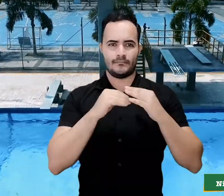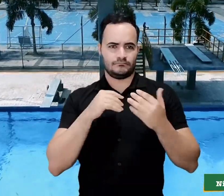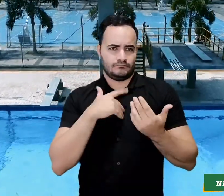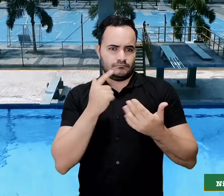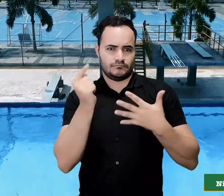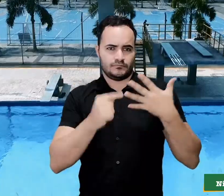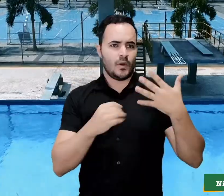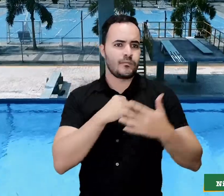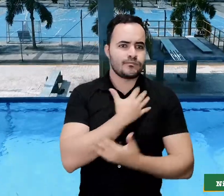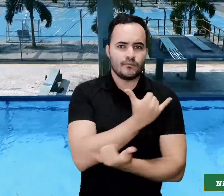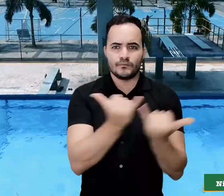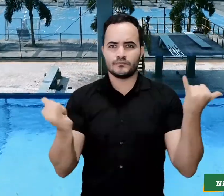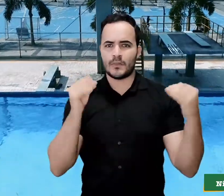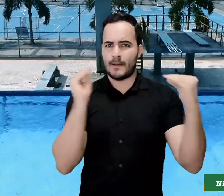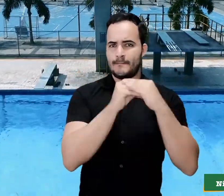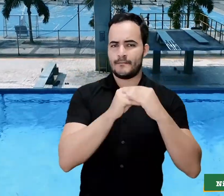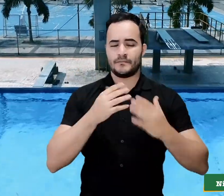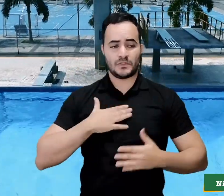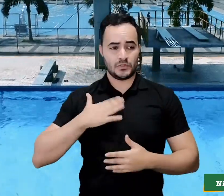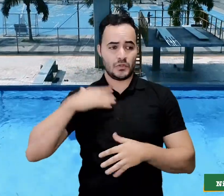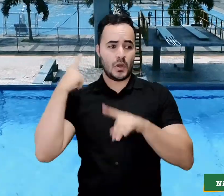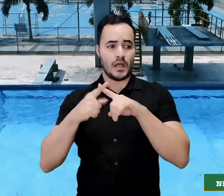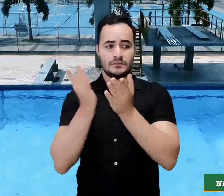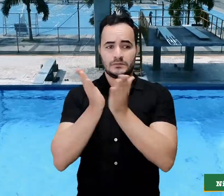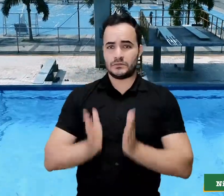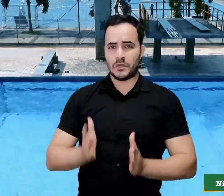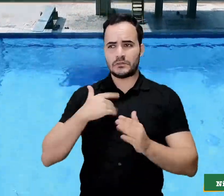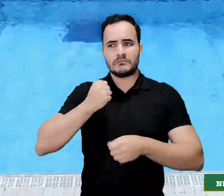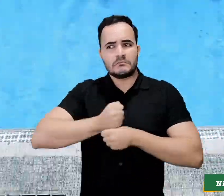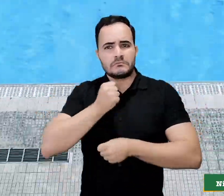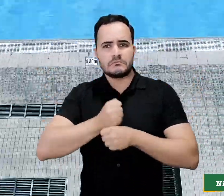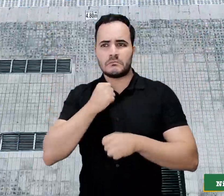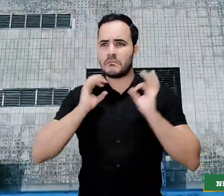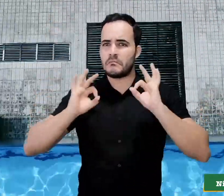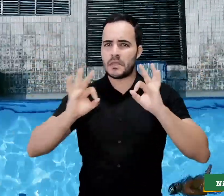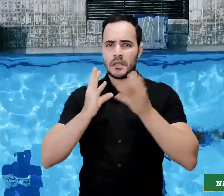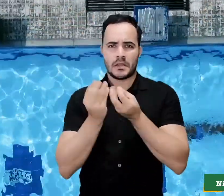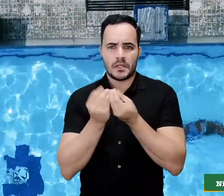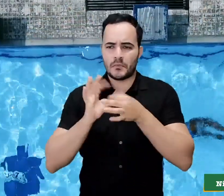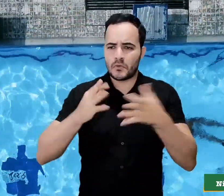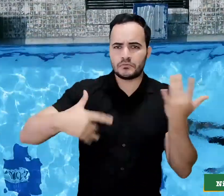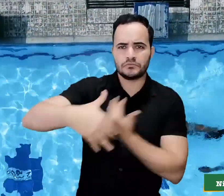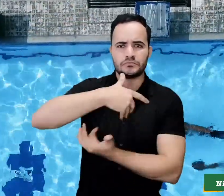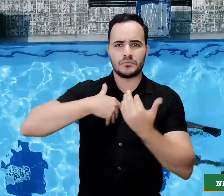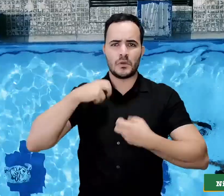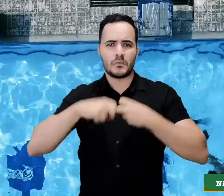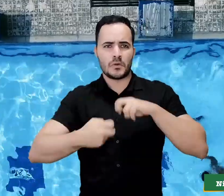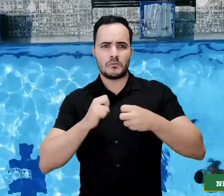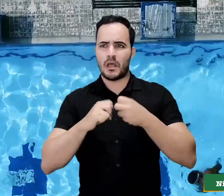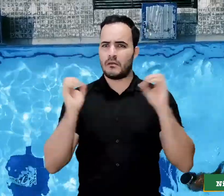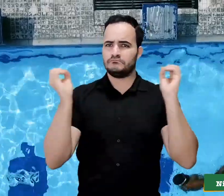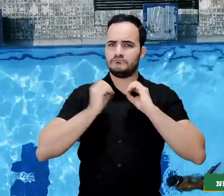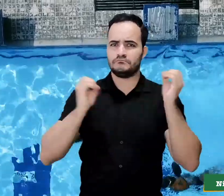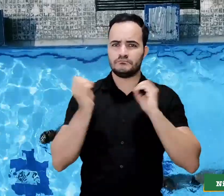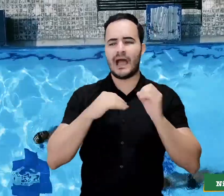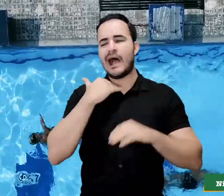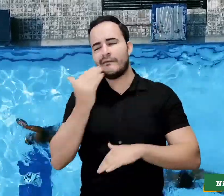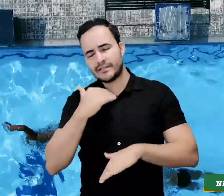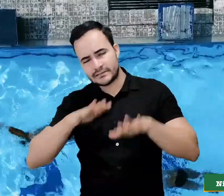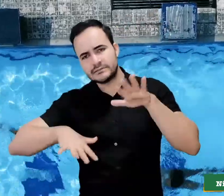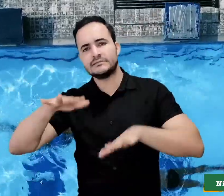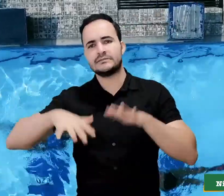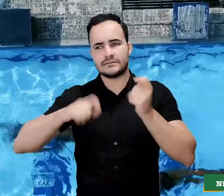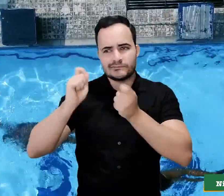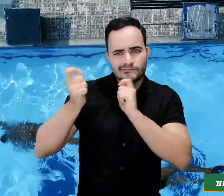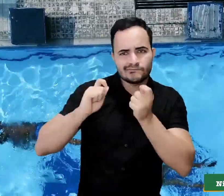nunca tuve problema en hacer trabajos en grupos. Quizá pues había que hacer unos acomodos cuando había que encontrarse